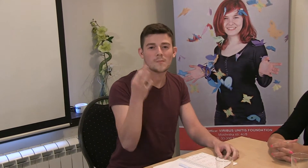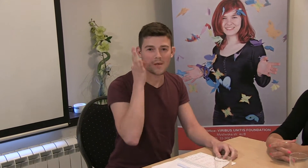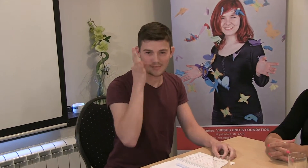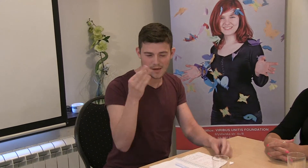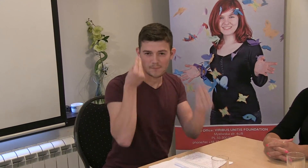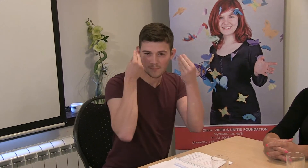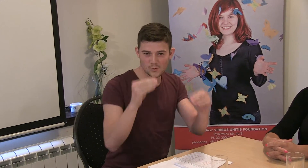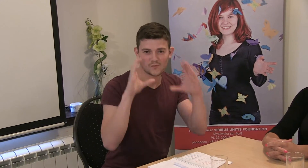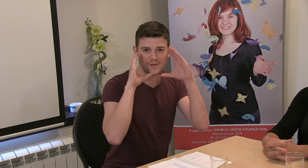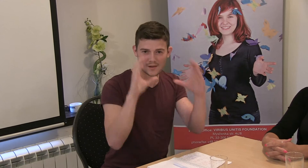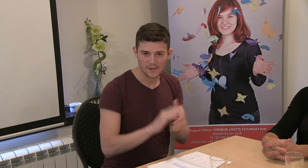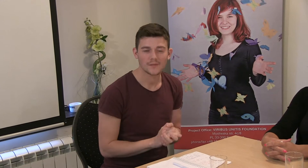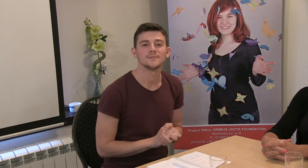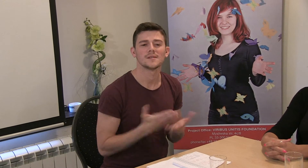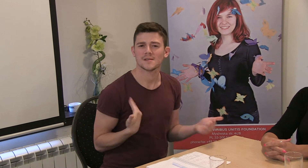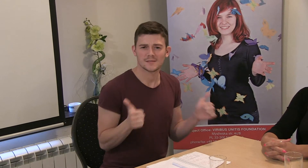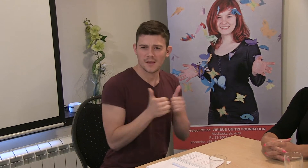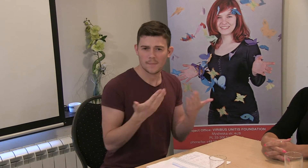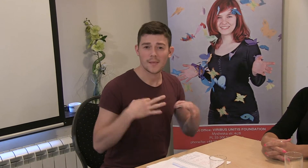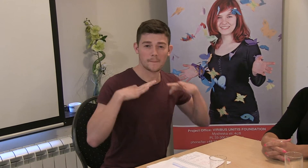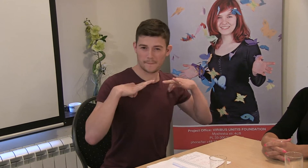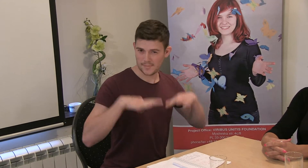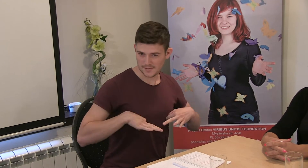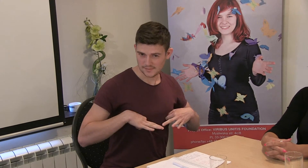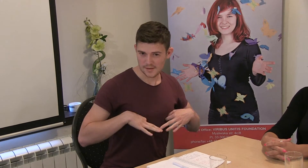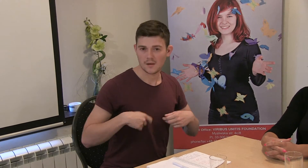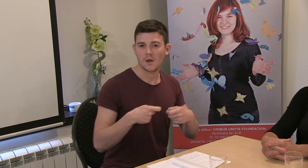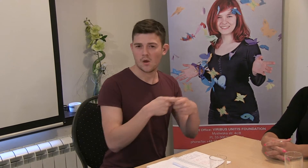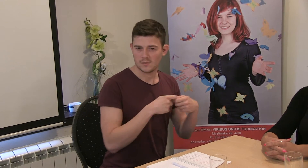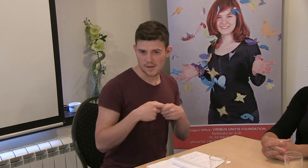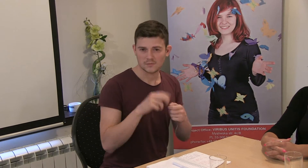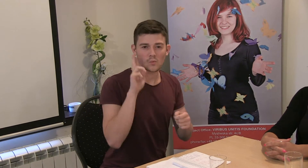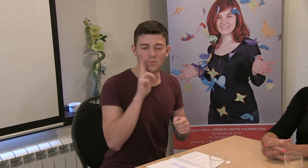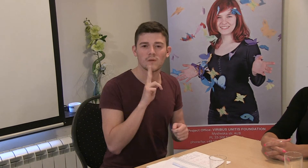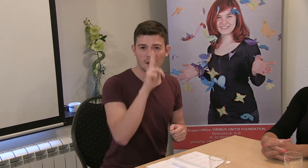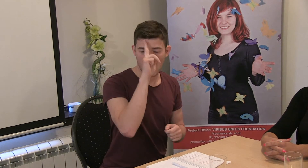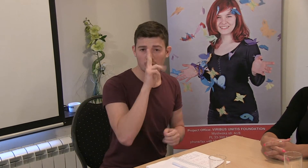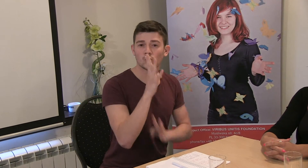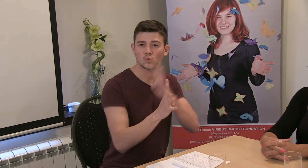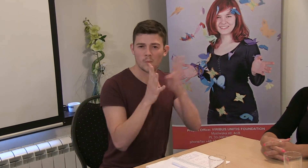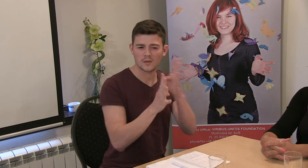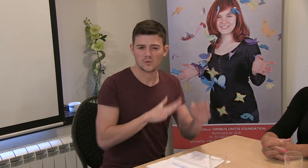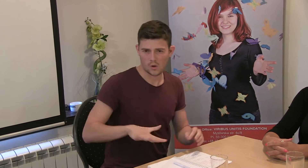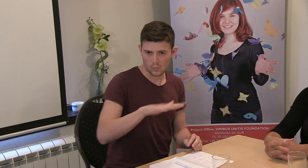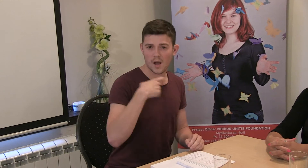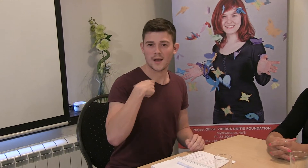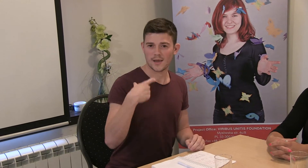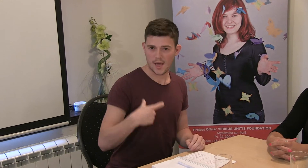Dobar dan, poštovani gledaoci. Ja sam zajedno sa predsjednikom Udruženja gluvih i nagluvih Šumadijskog